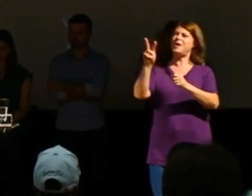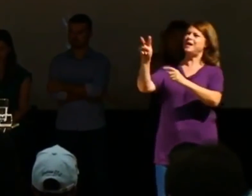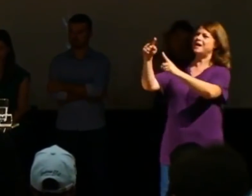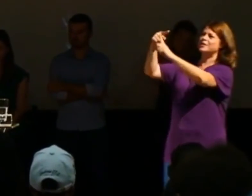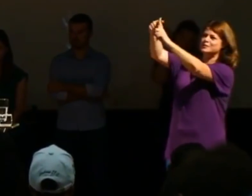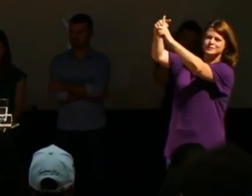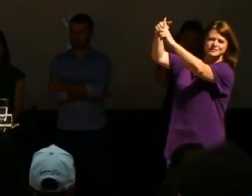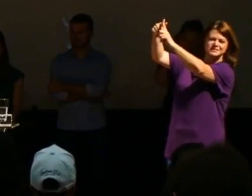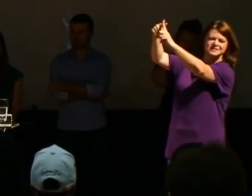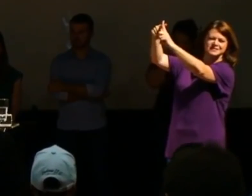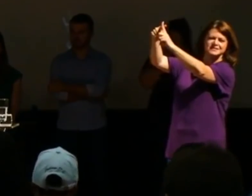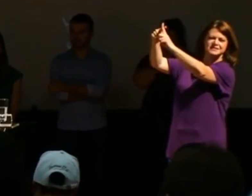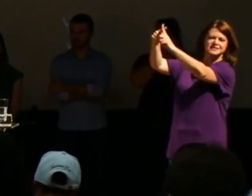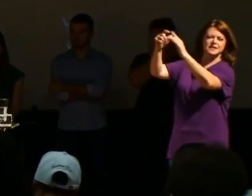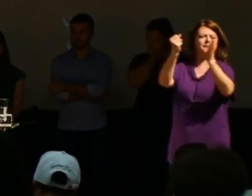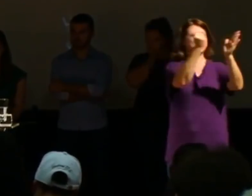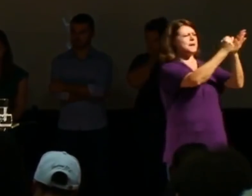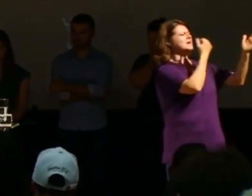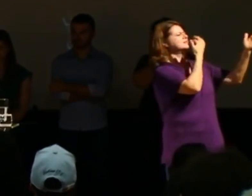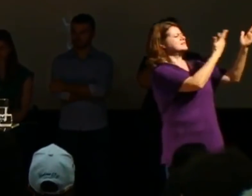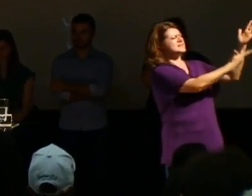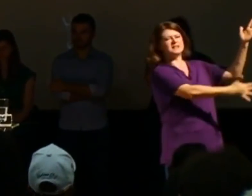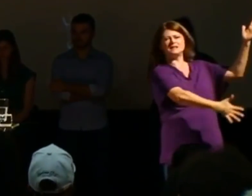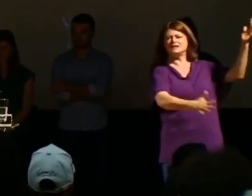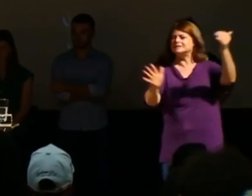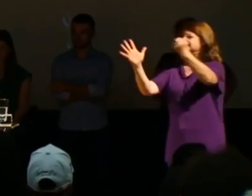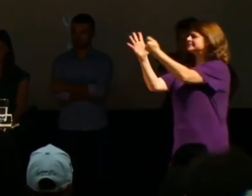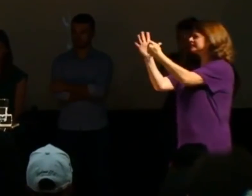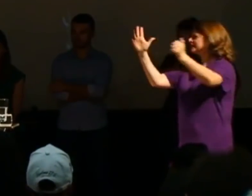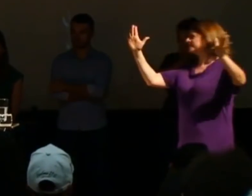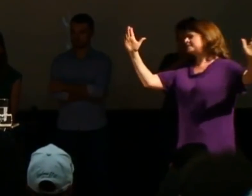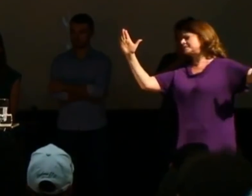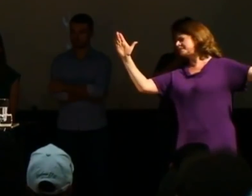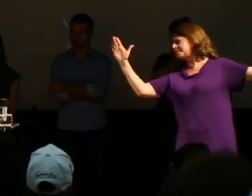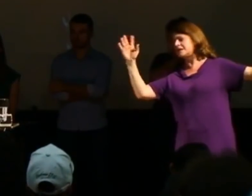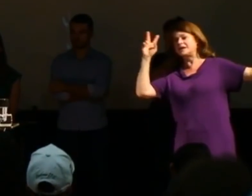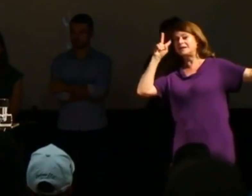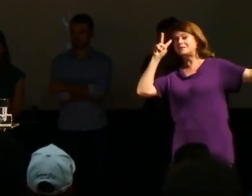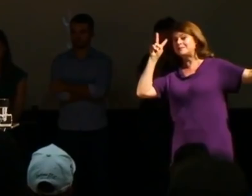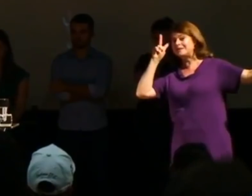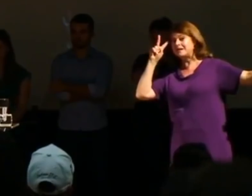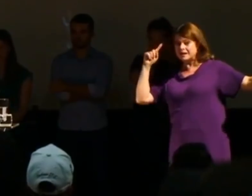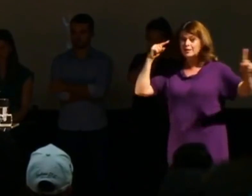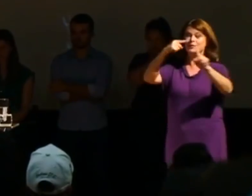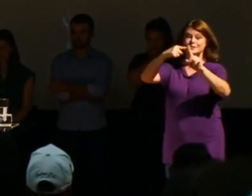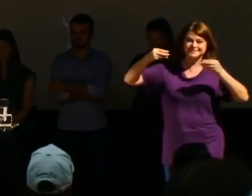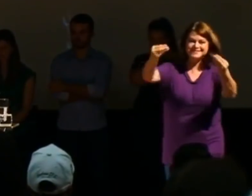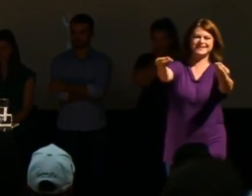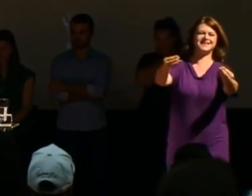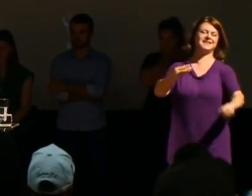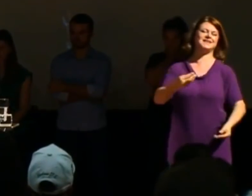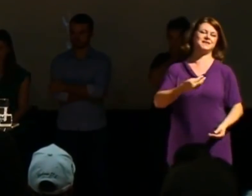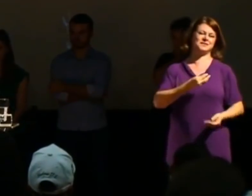madeiro, para você entender que foi ali que o perdão veio para você. Você precisa ser